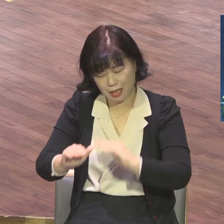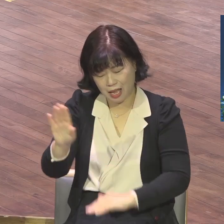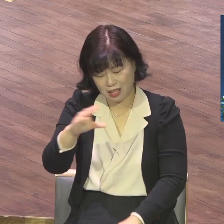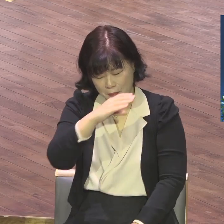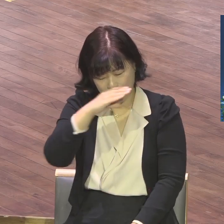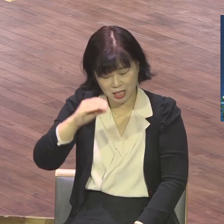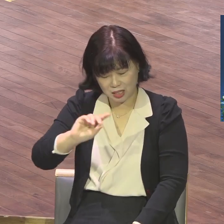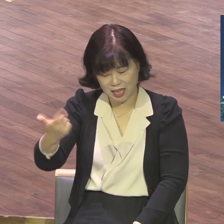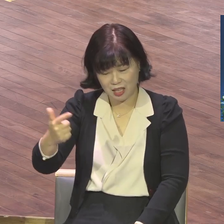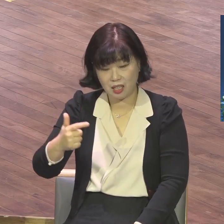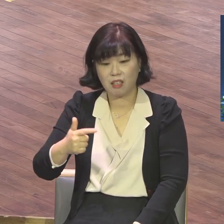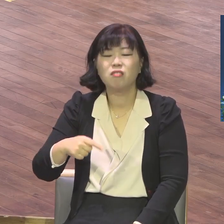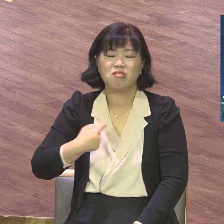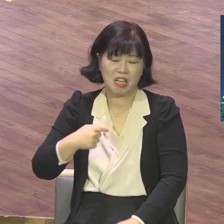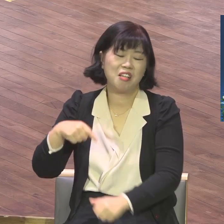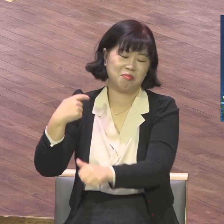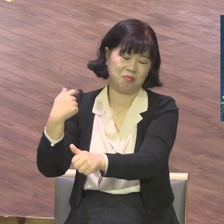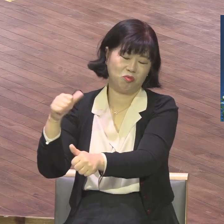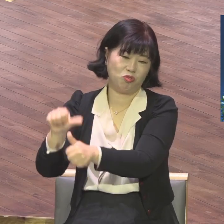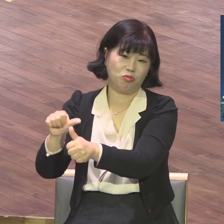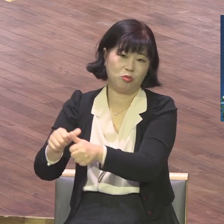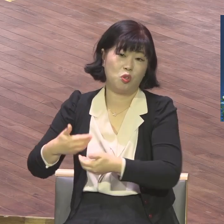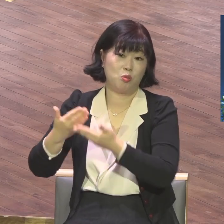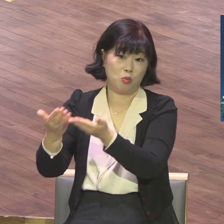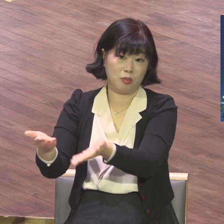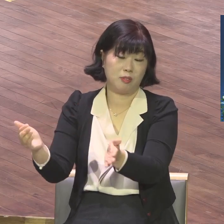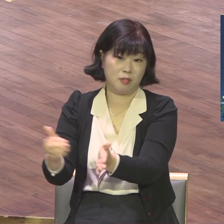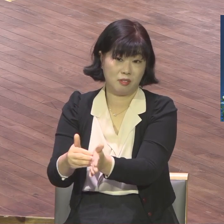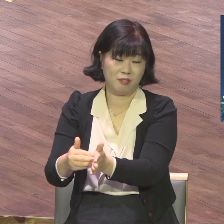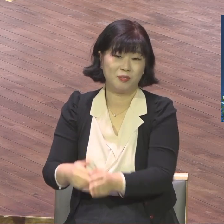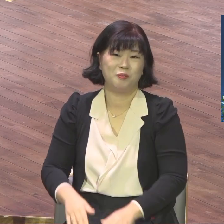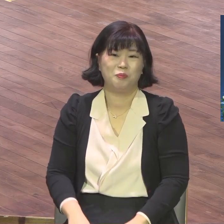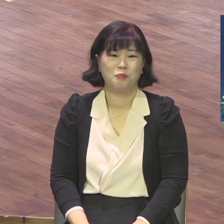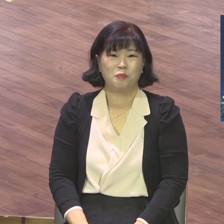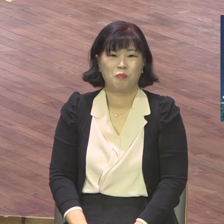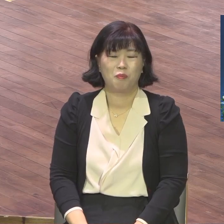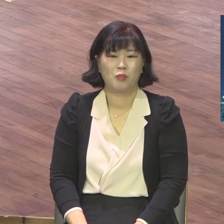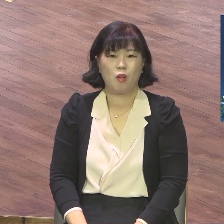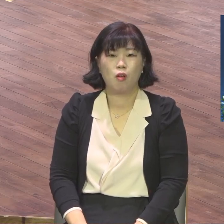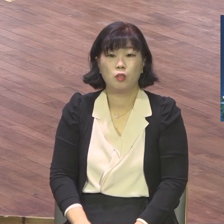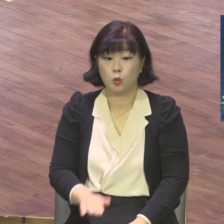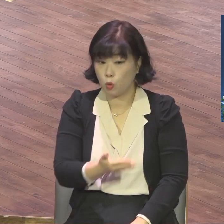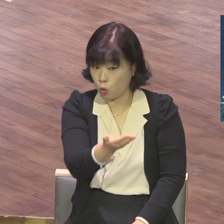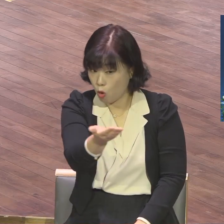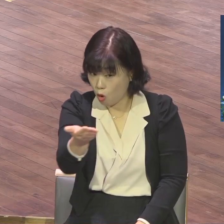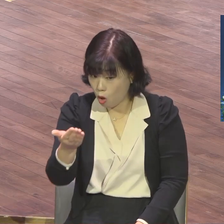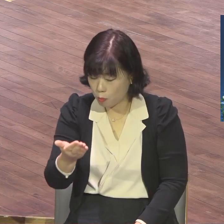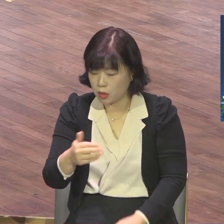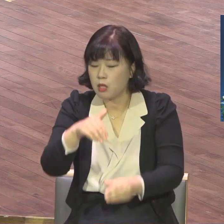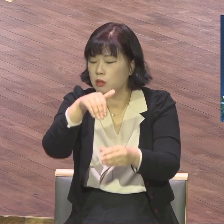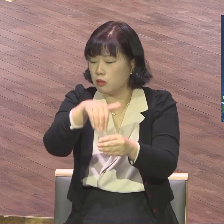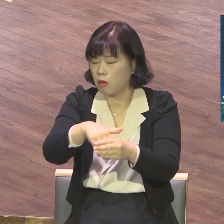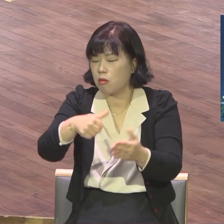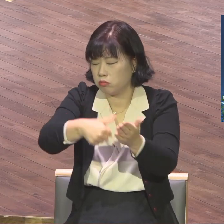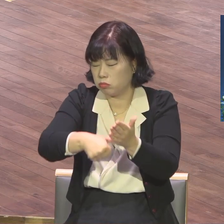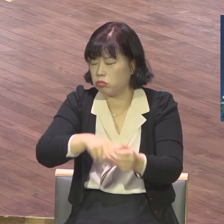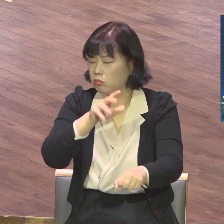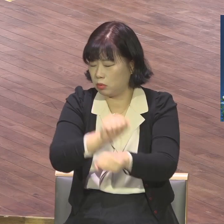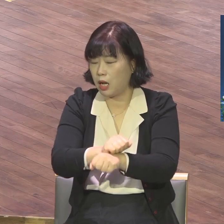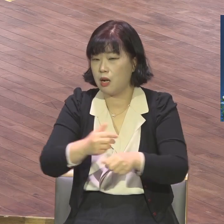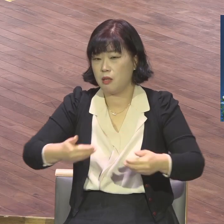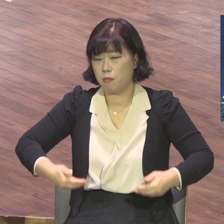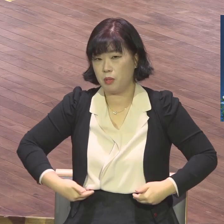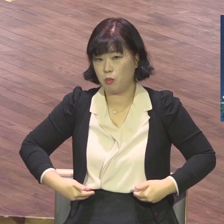기도하라 그랬습니다. 정치인들이 잘못하면 우리가 고난 괴로우니까 우리가 힘드니까 정치인들이 좀 성령인도 받도록